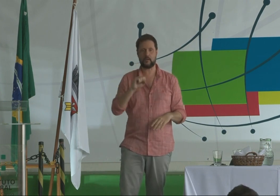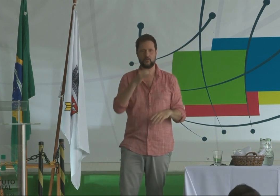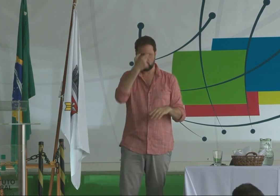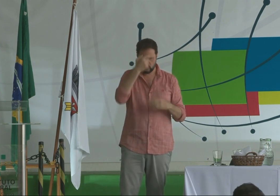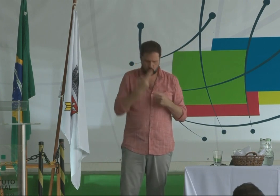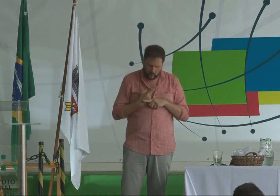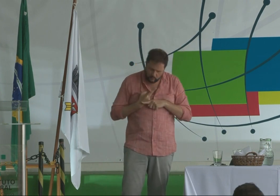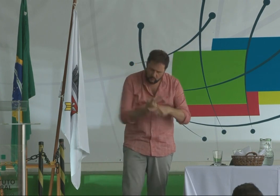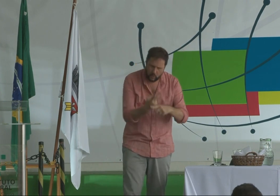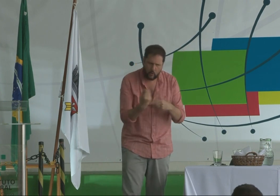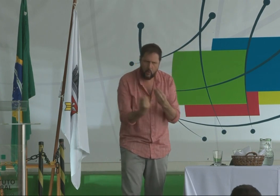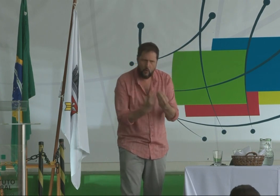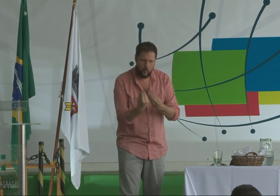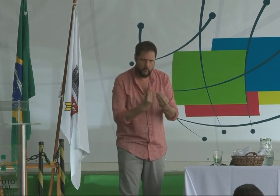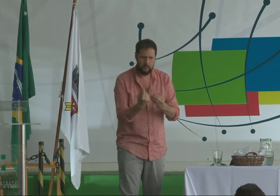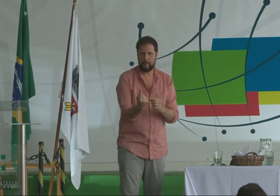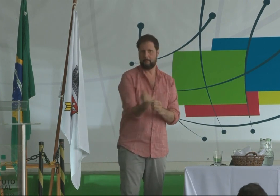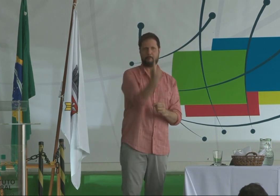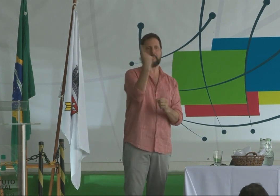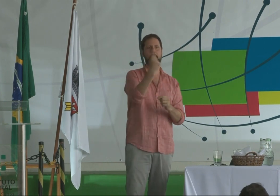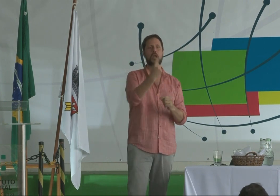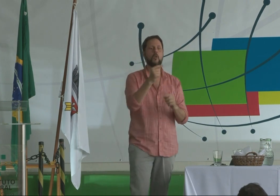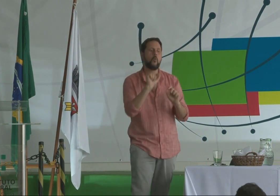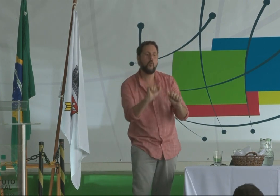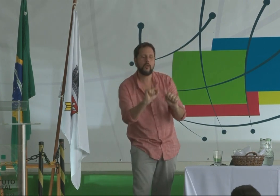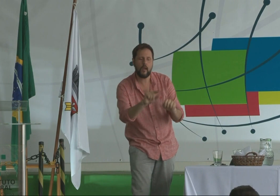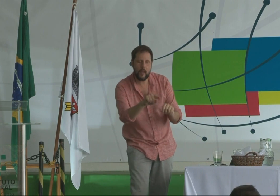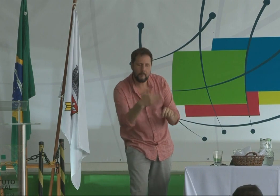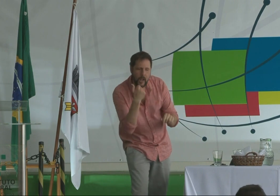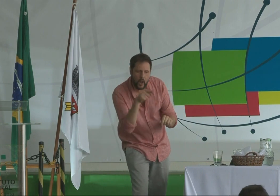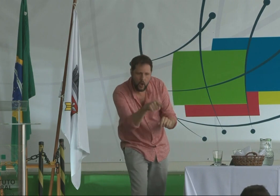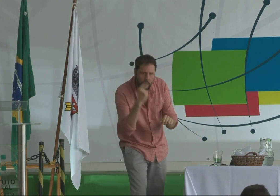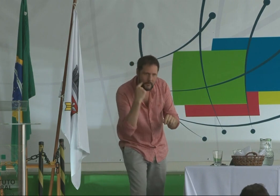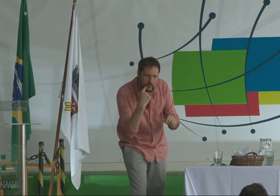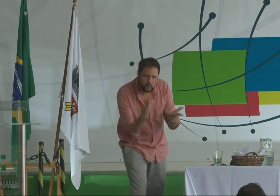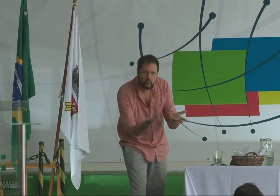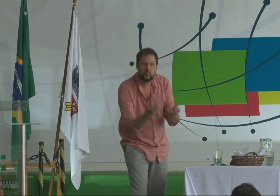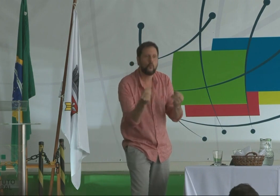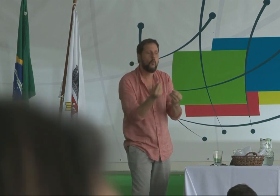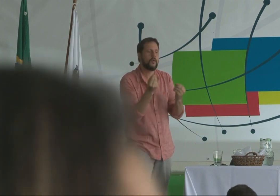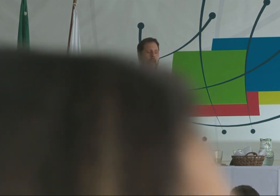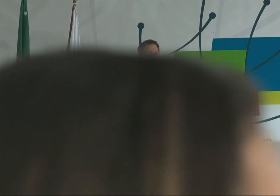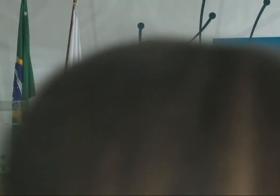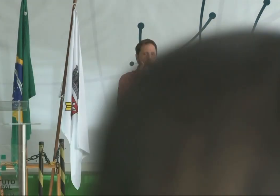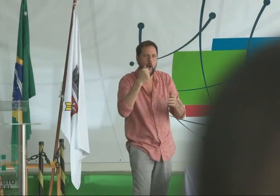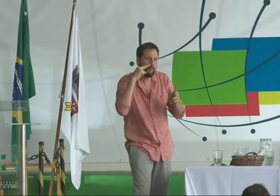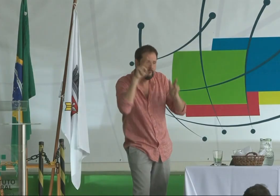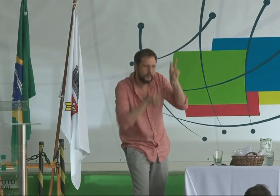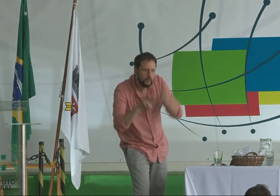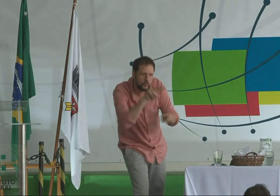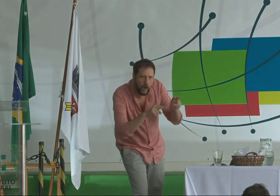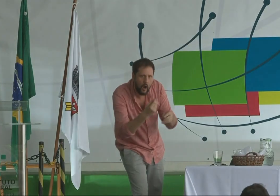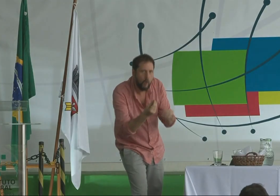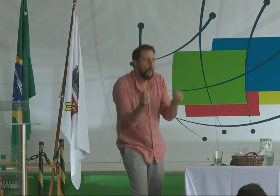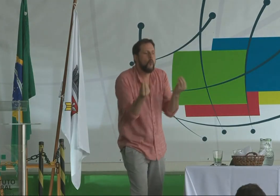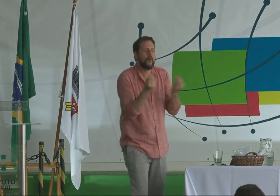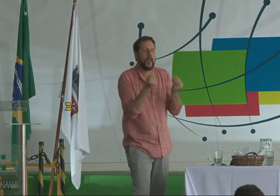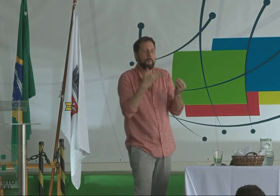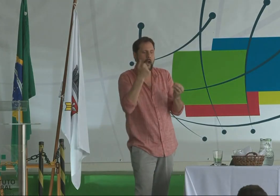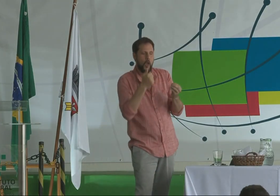professores, o senso também, a questão de interesse que a procura, se ele é melhor do que aquele aluno, entender a questão